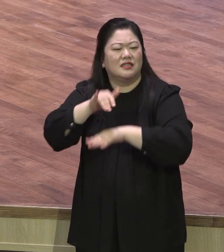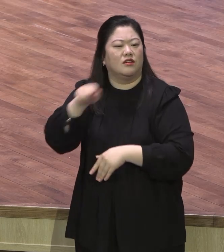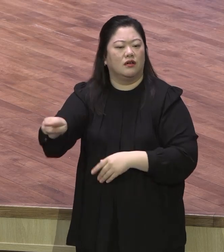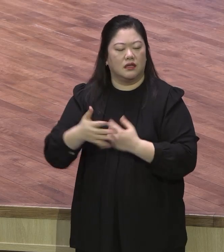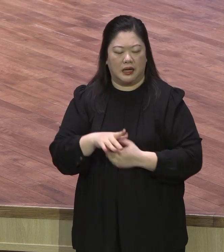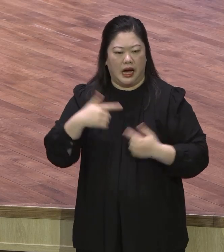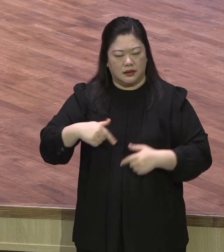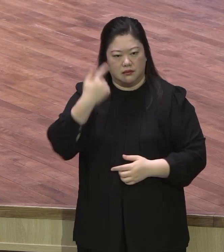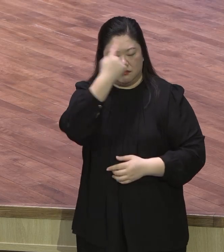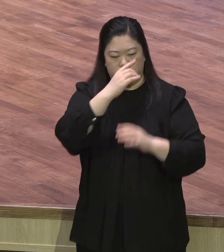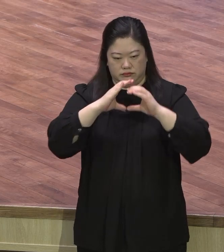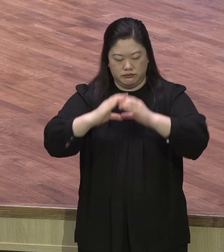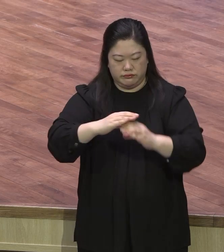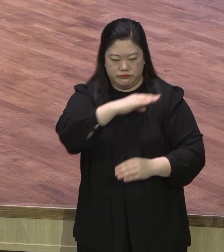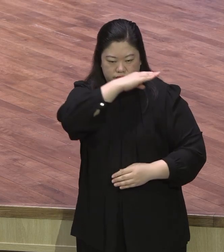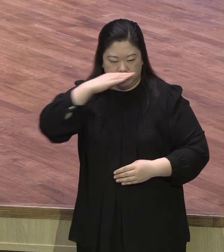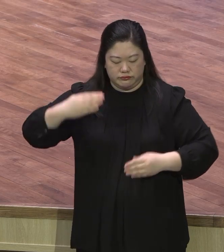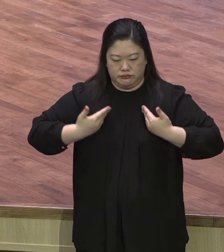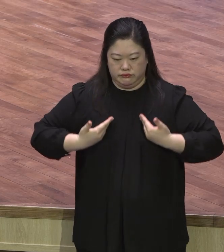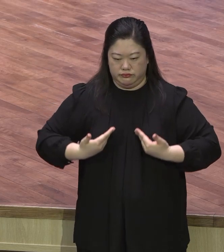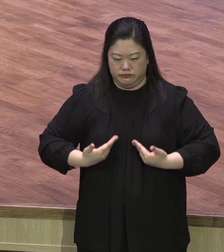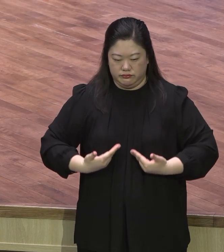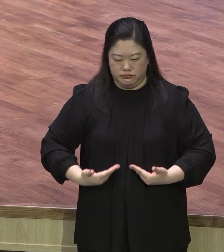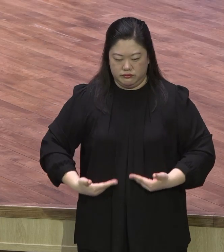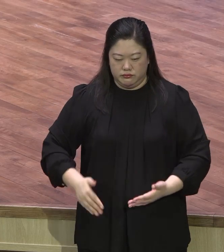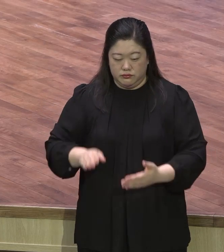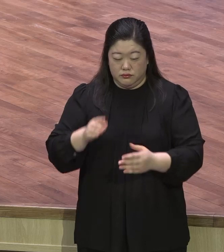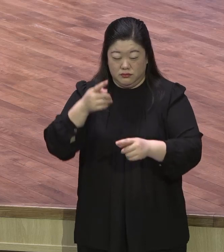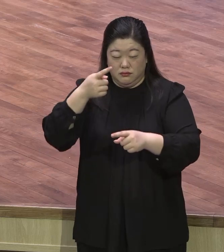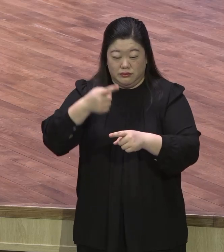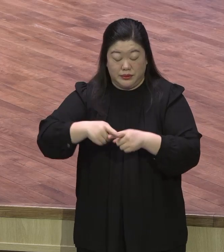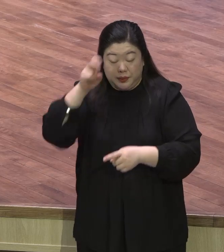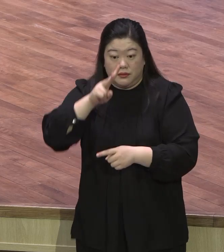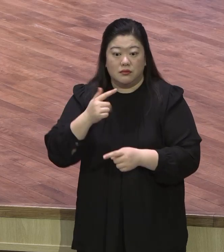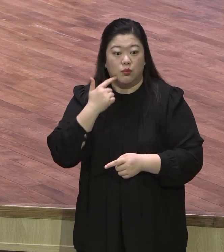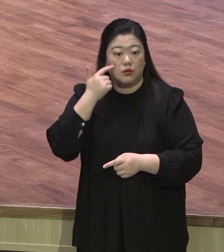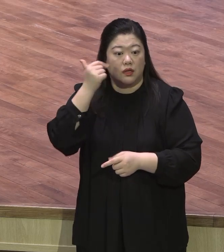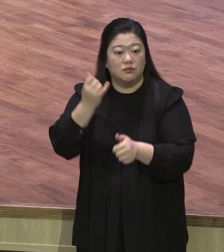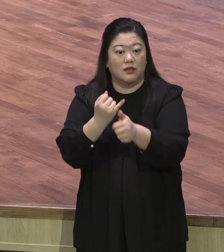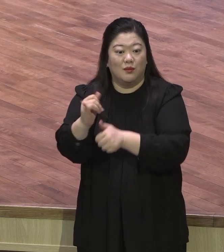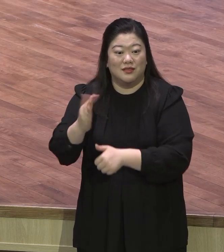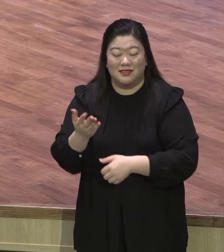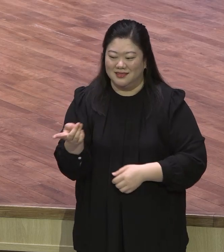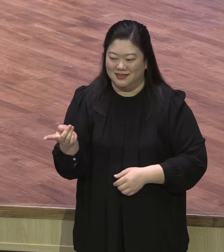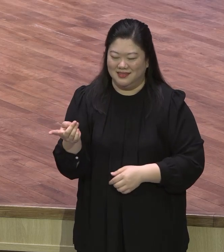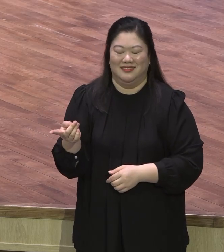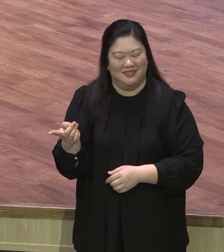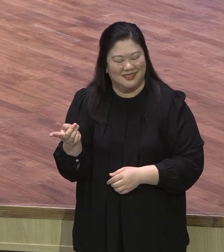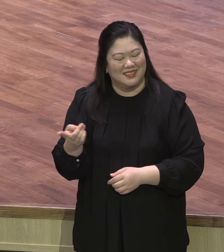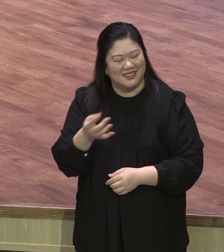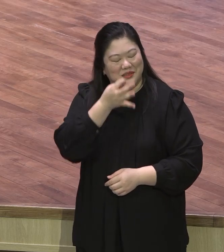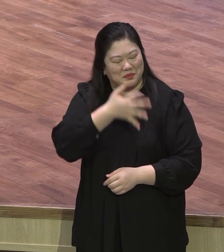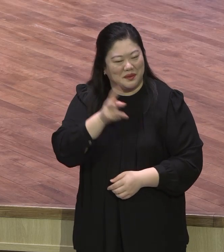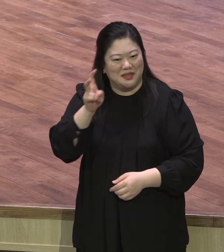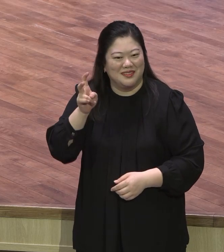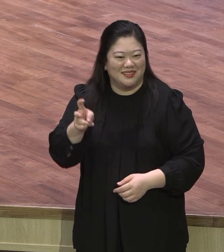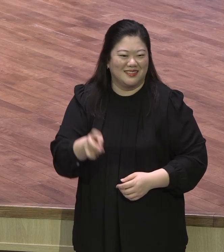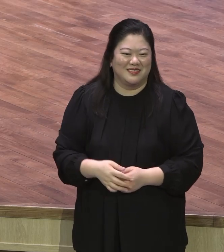자라놓으니까 예수 믿고 목사 사모가 돼가지고 지금까지 있어도 안 변해요. 그 습관문화 전혀 말이 없어.